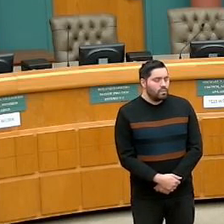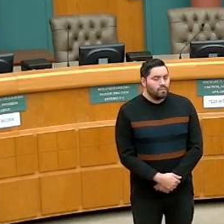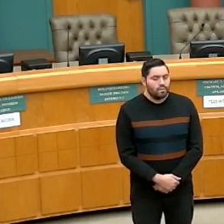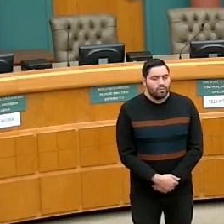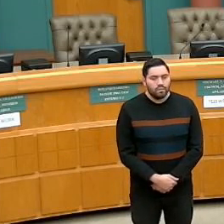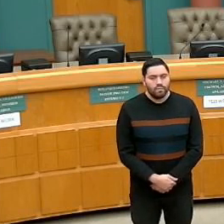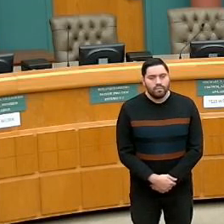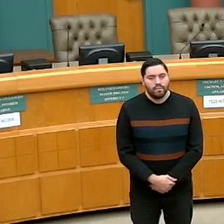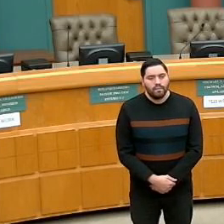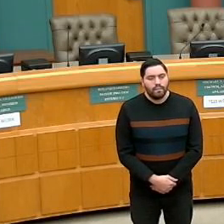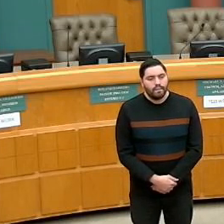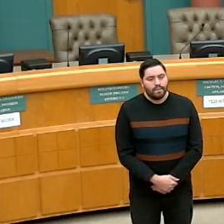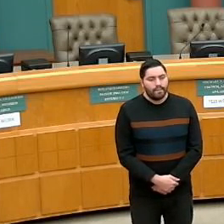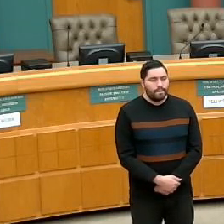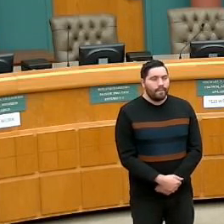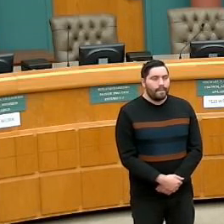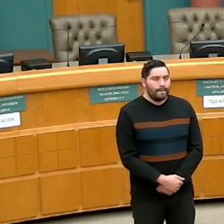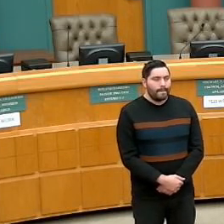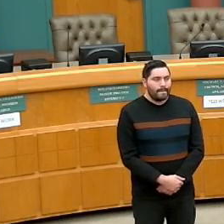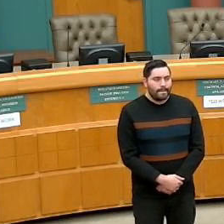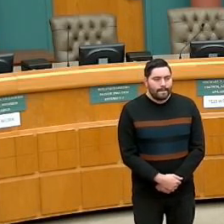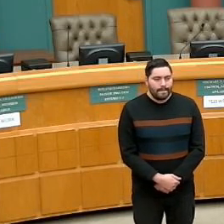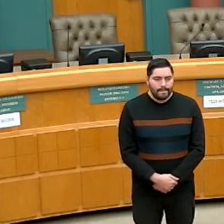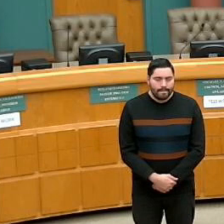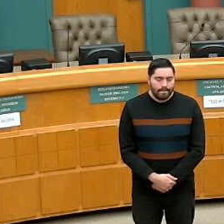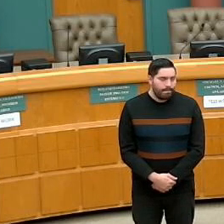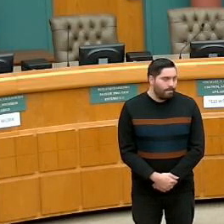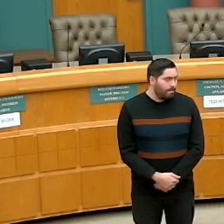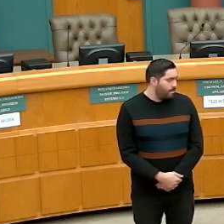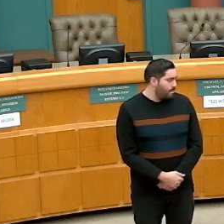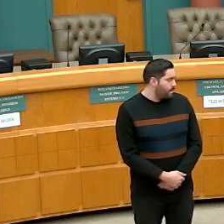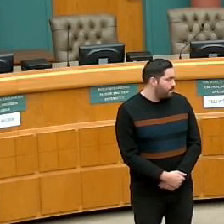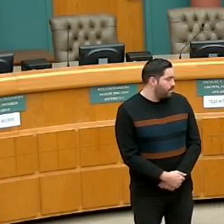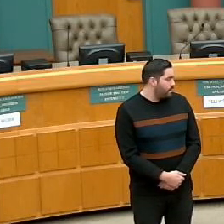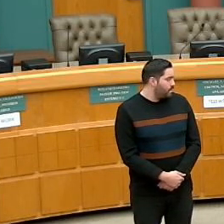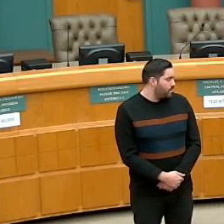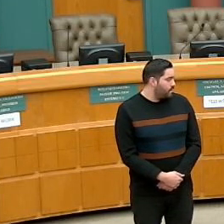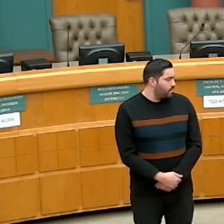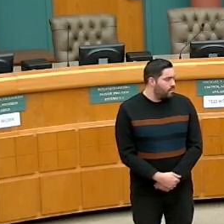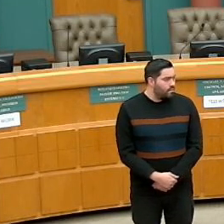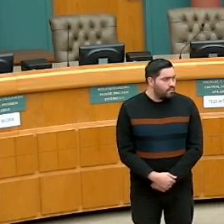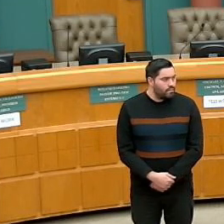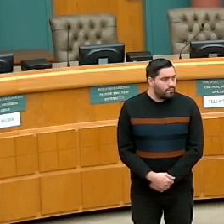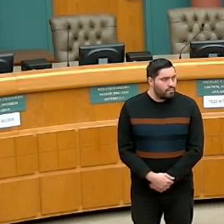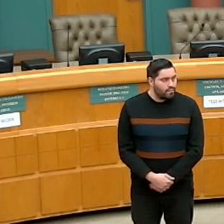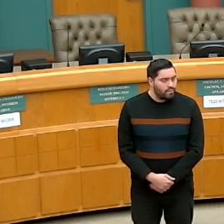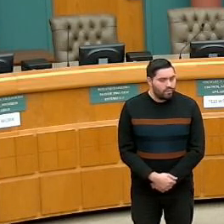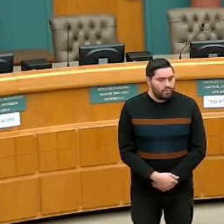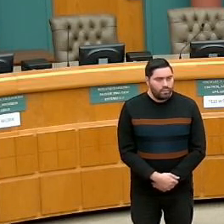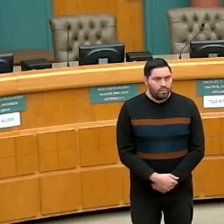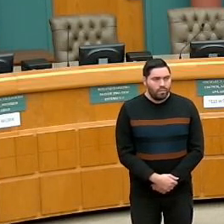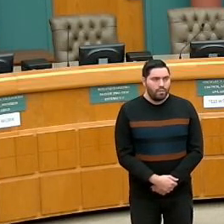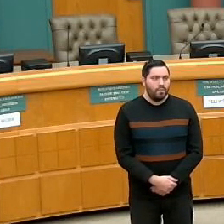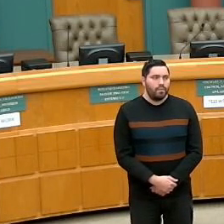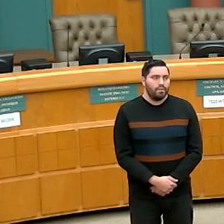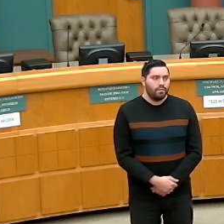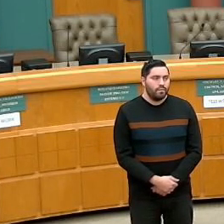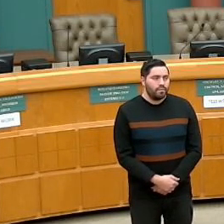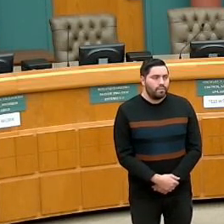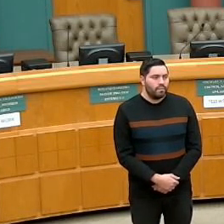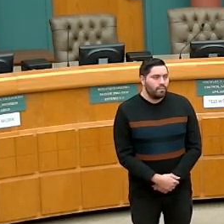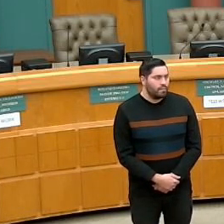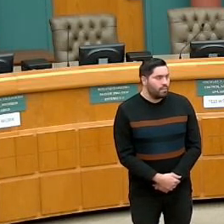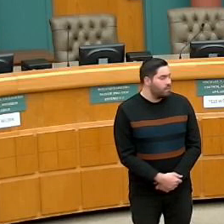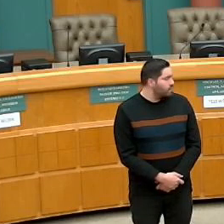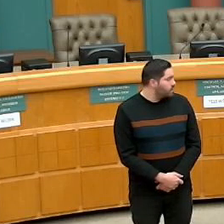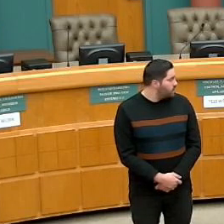número de casos. En el área norte de la ciudad se reporta un menor número de casos por el virus. Lo importante es estar en sus hogares y evitar el